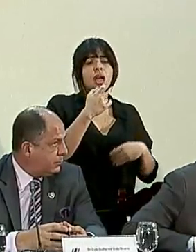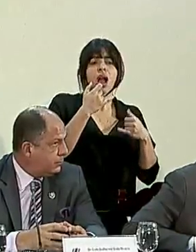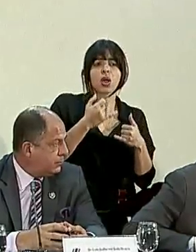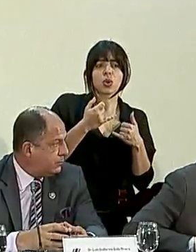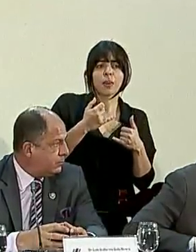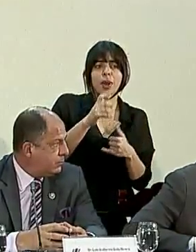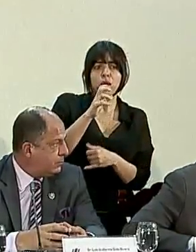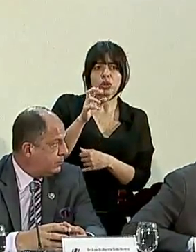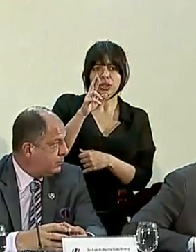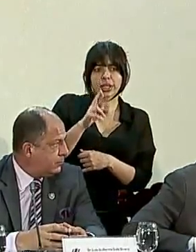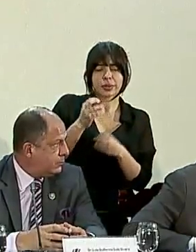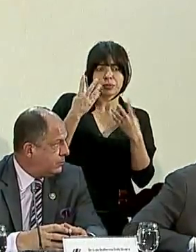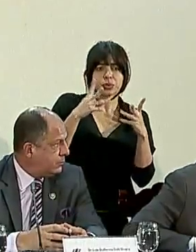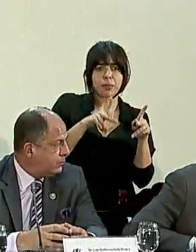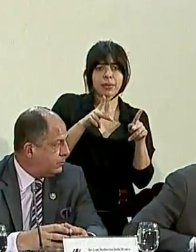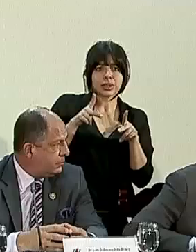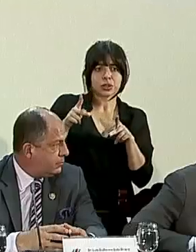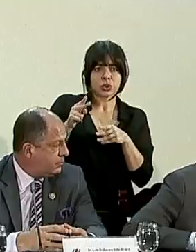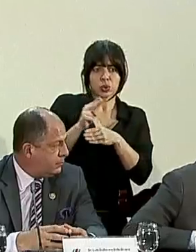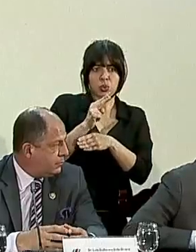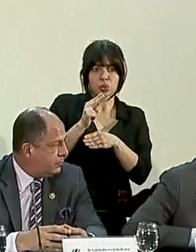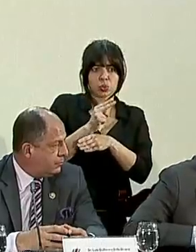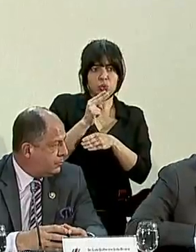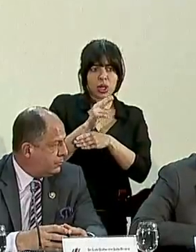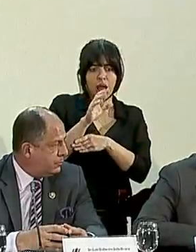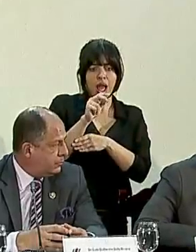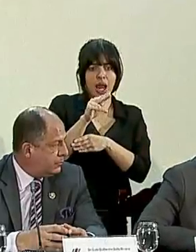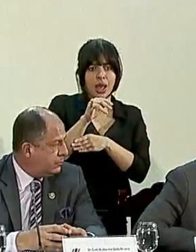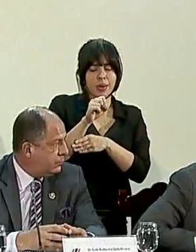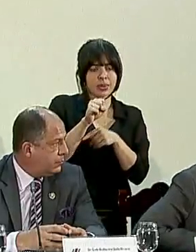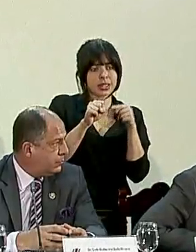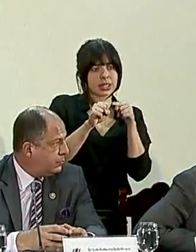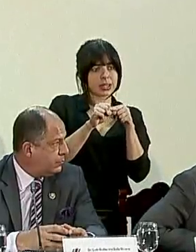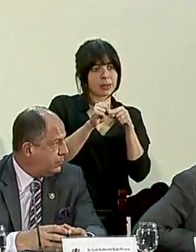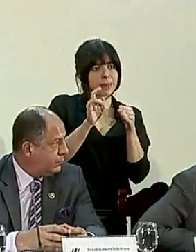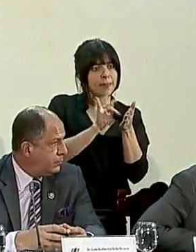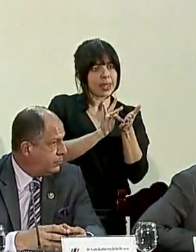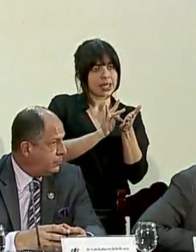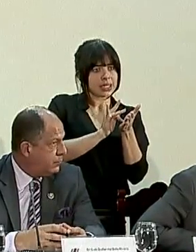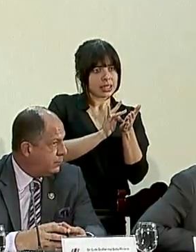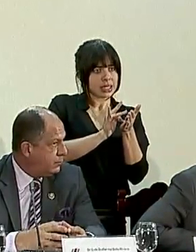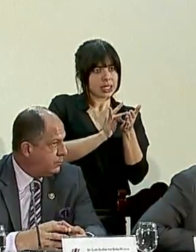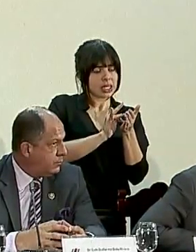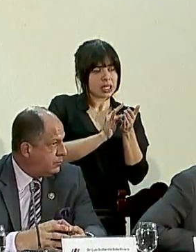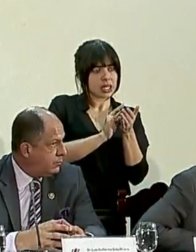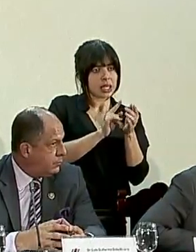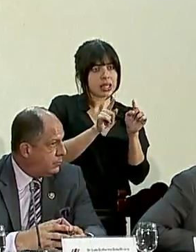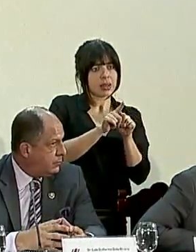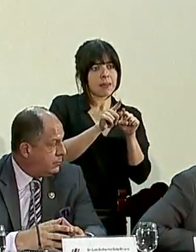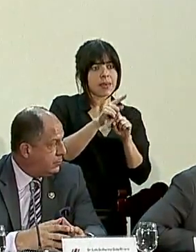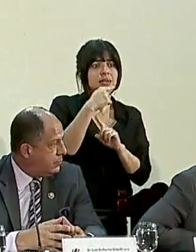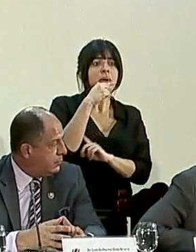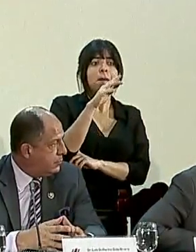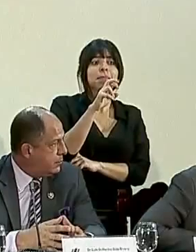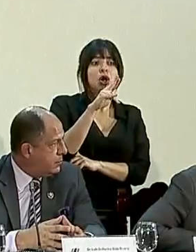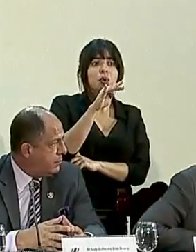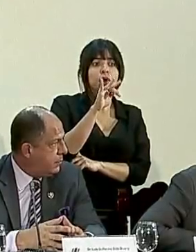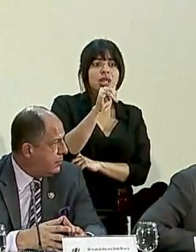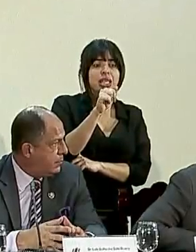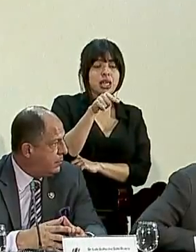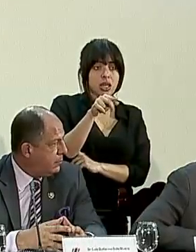Actualmente en Costa Rica hay muchas personas que usan el cannabis como medicina, inclusive lo llaman macrobiótica para